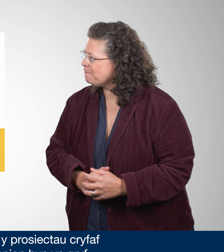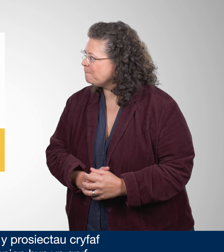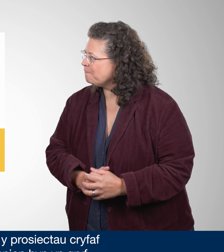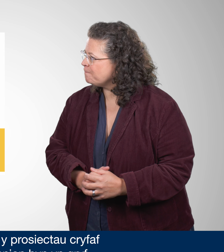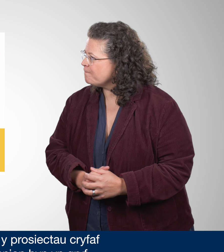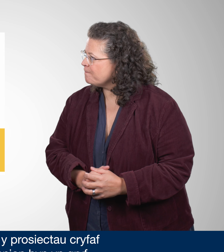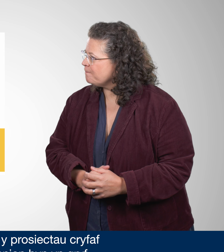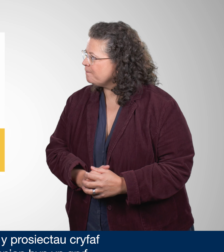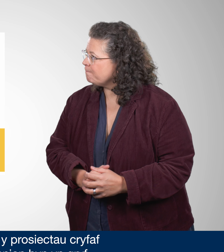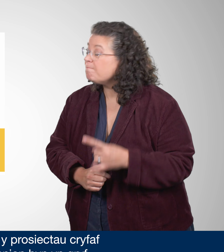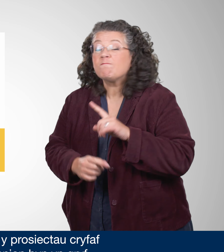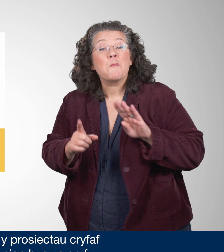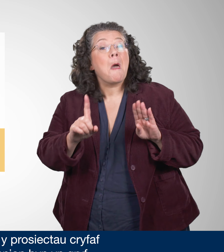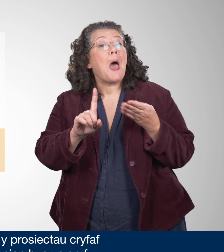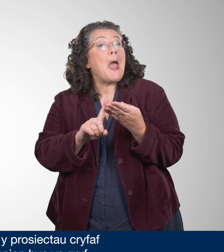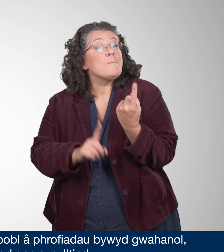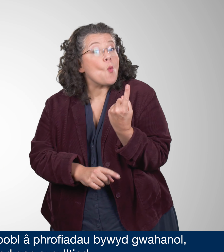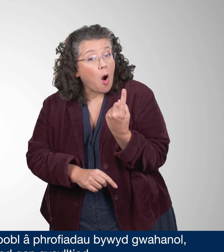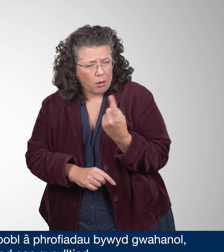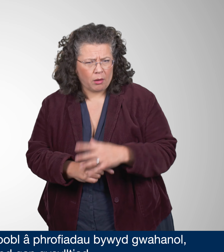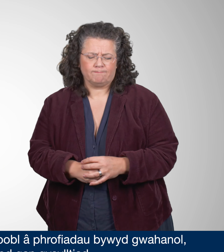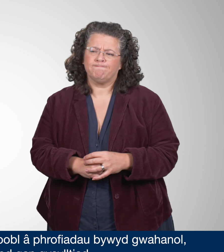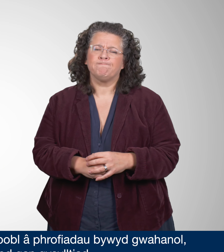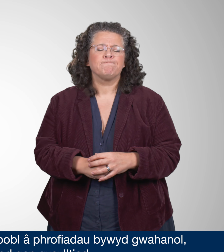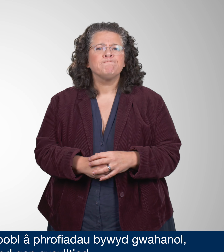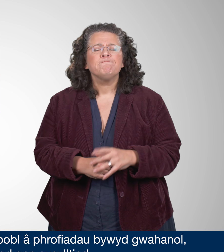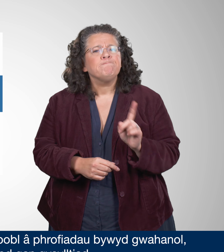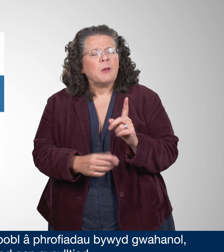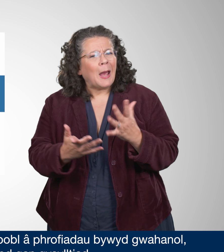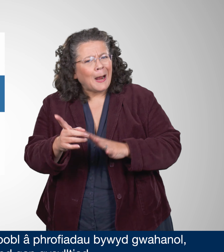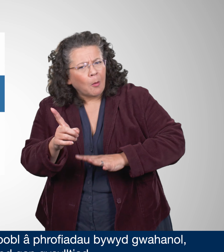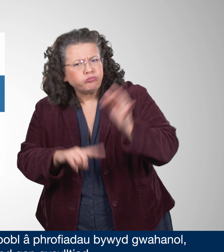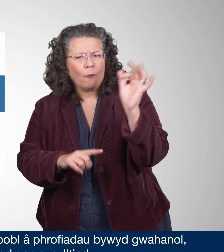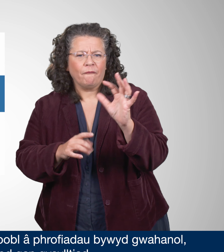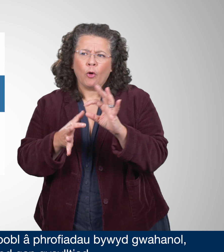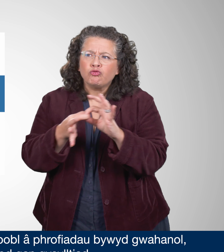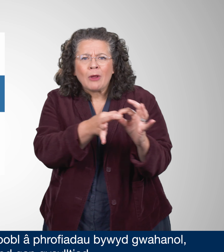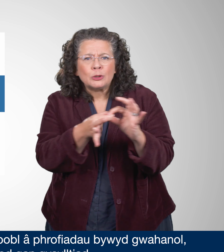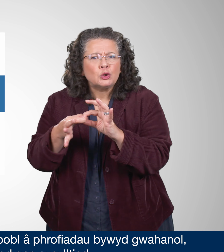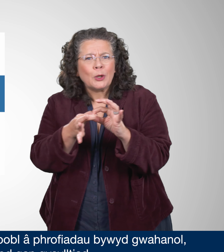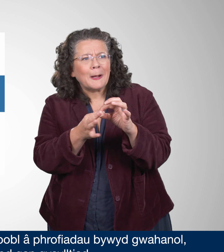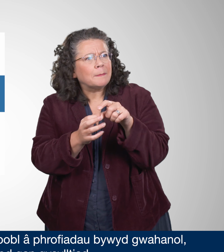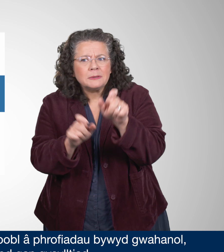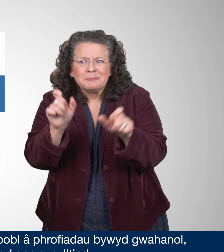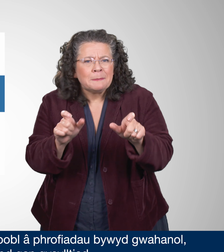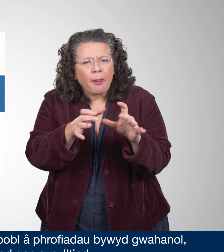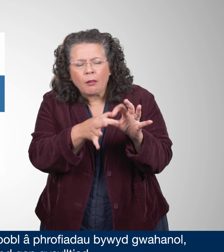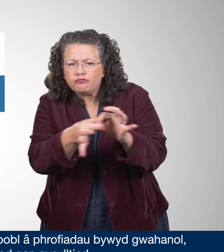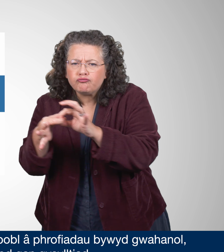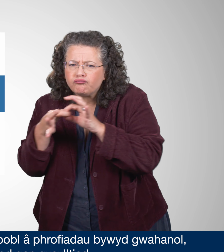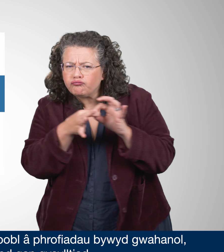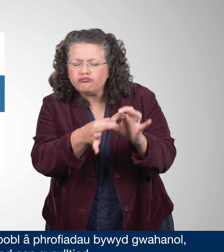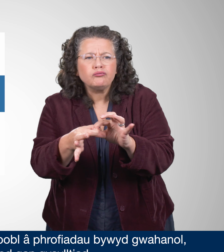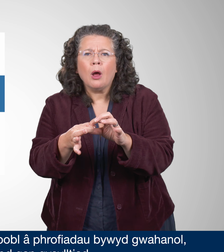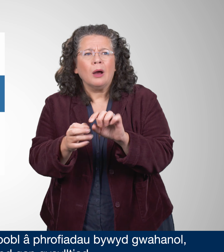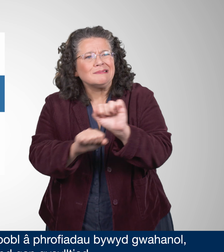hyn yn gryf. Nod 1 yw gwella perthnasoedd rhwng